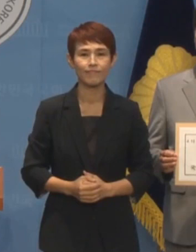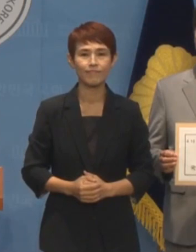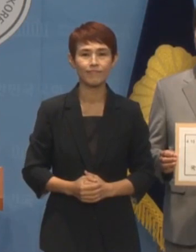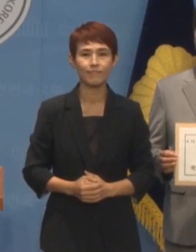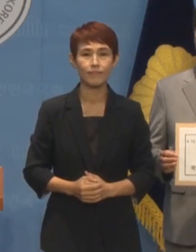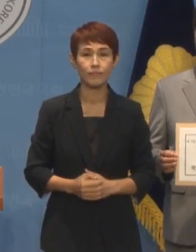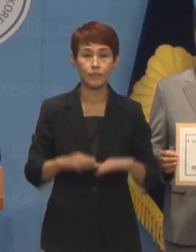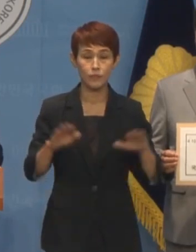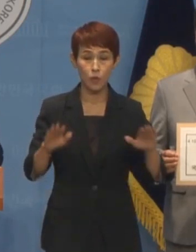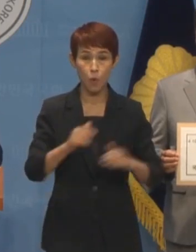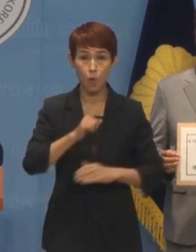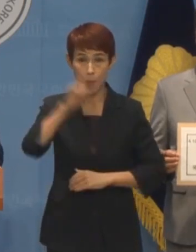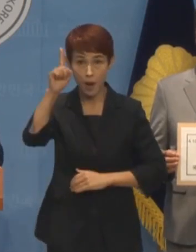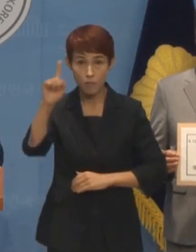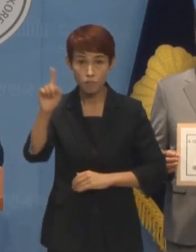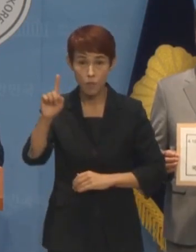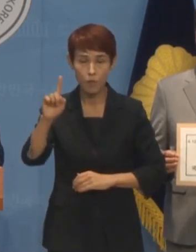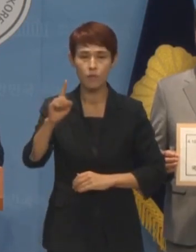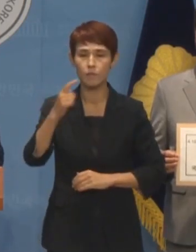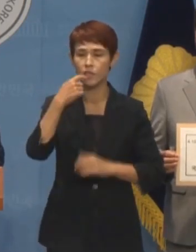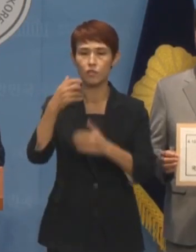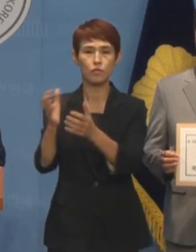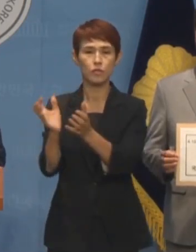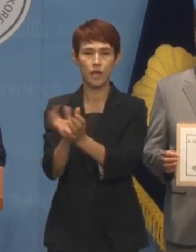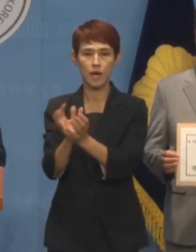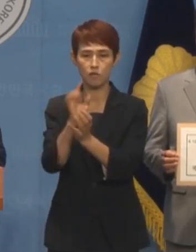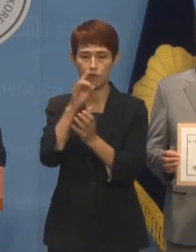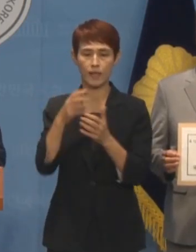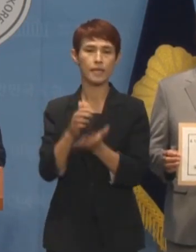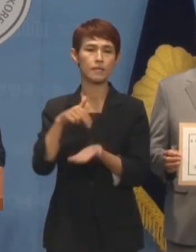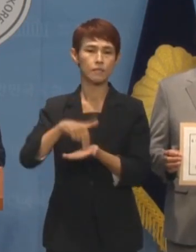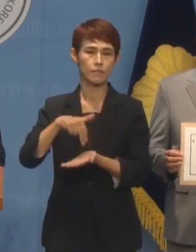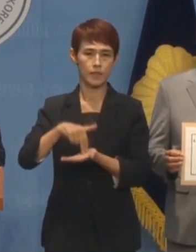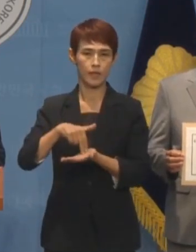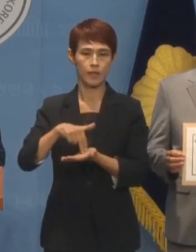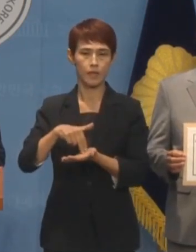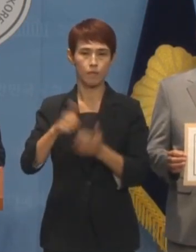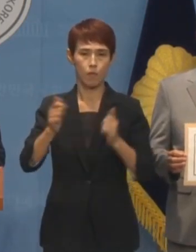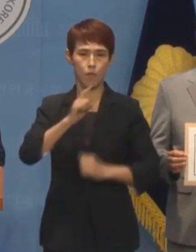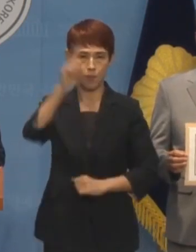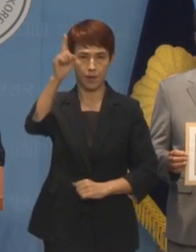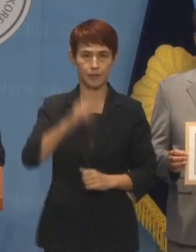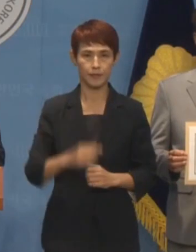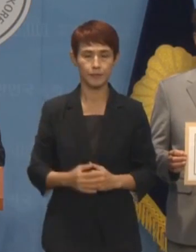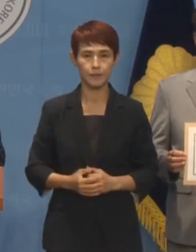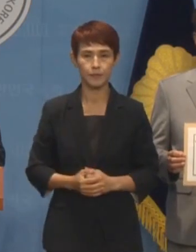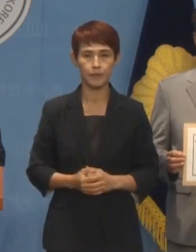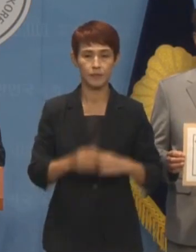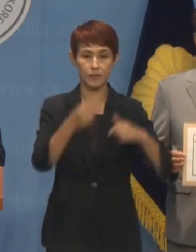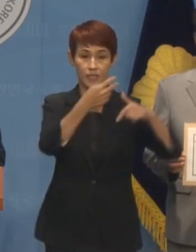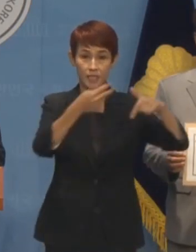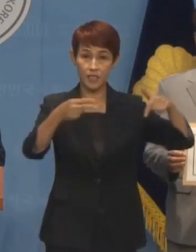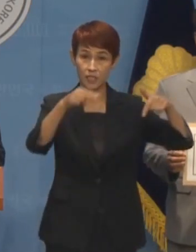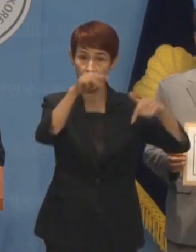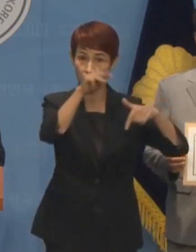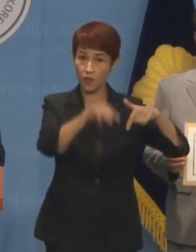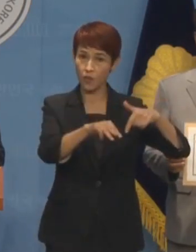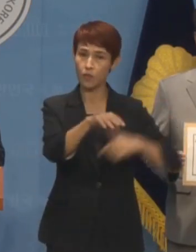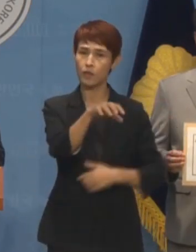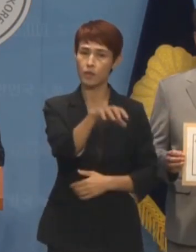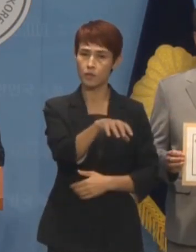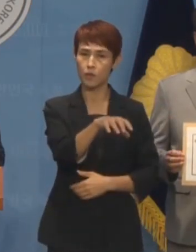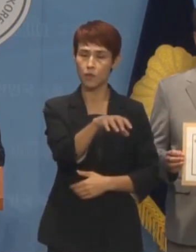이번 고발은 더불어민주당 중앙당 차원에서 진행하는 내용이고요. 인천에서 아마도